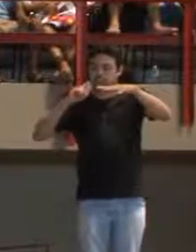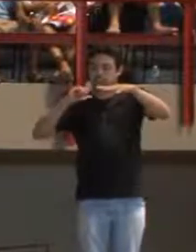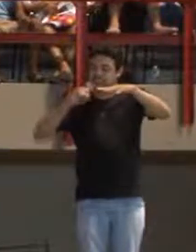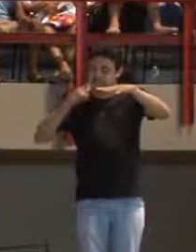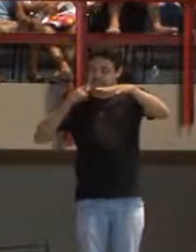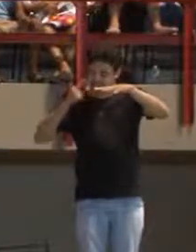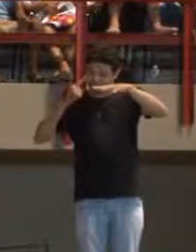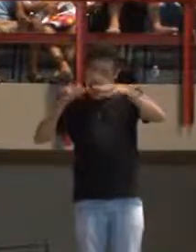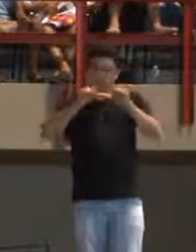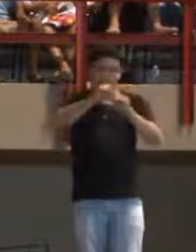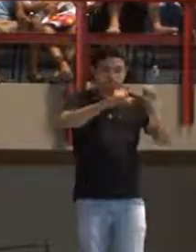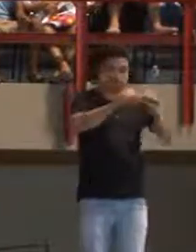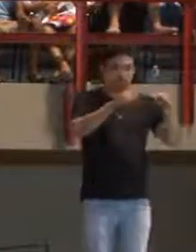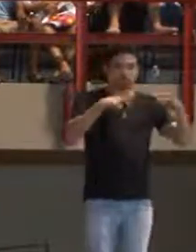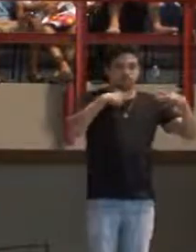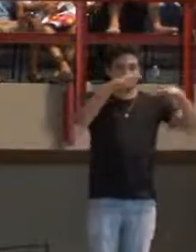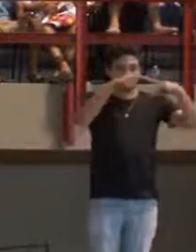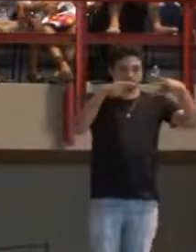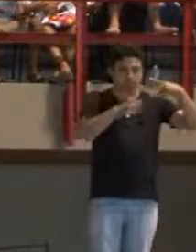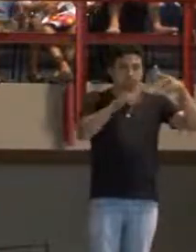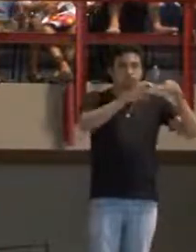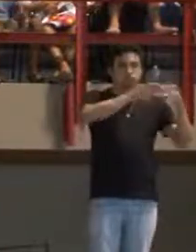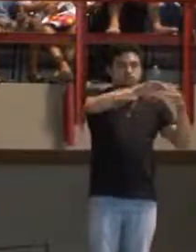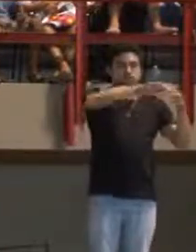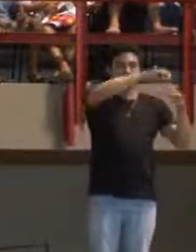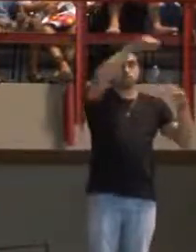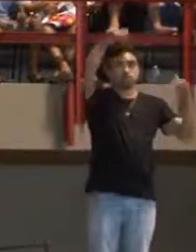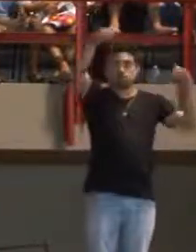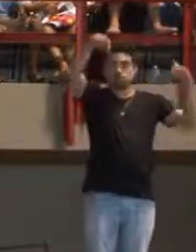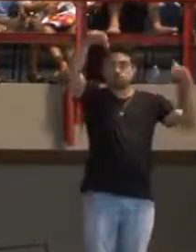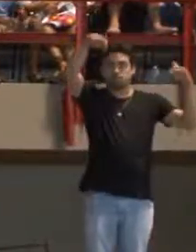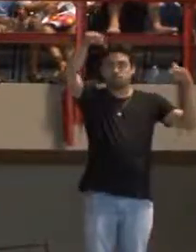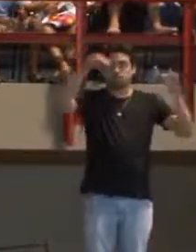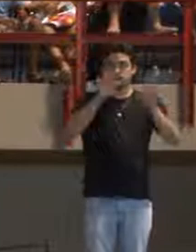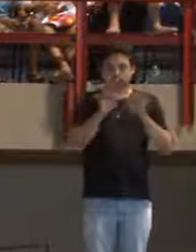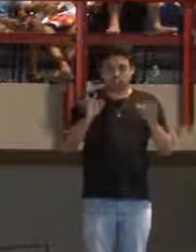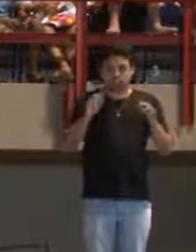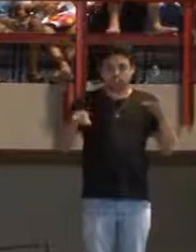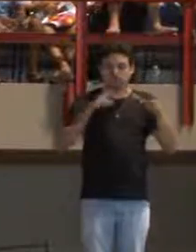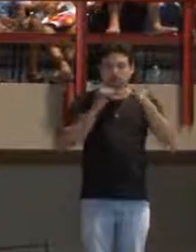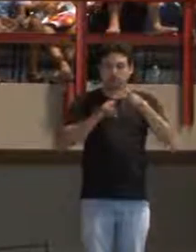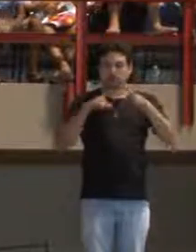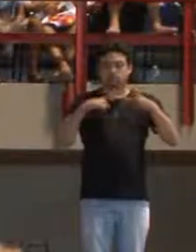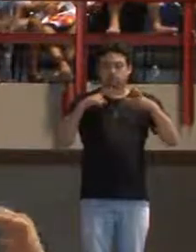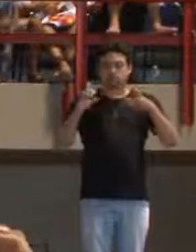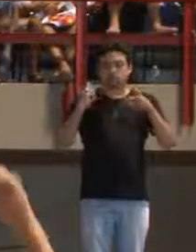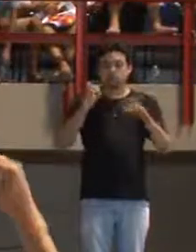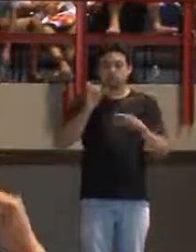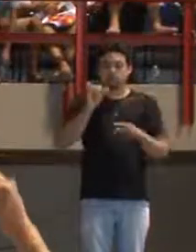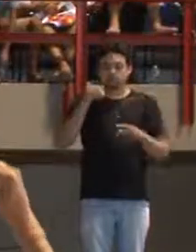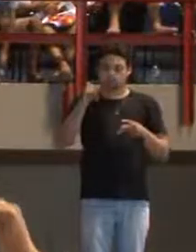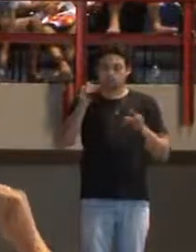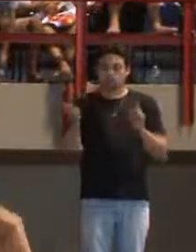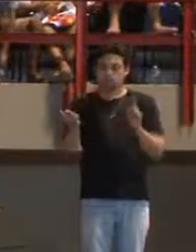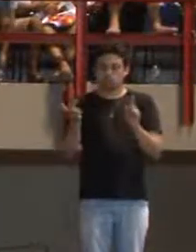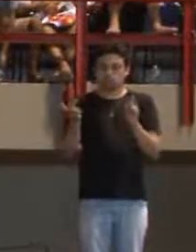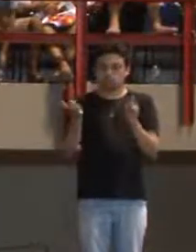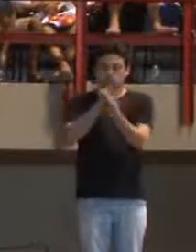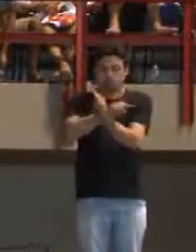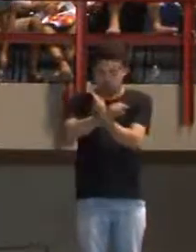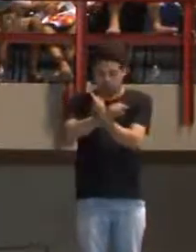tecnologias bem conhecidas. Destilação simples, purifica a água do mar. Osmose reversa, também,